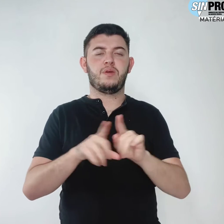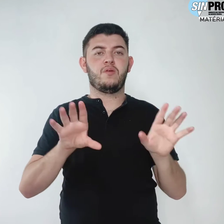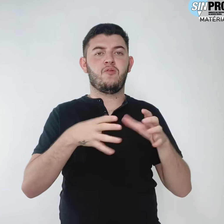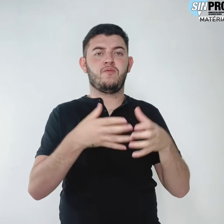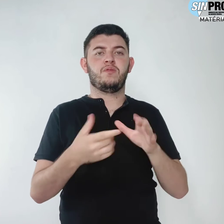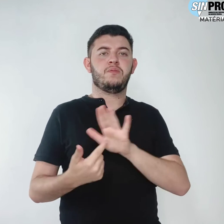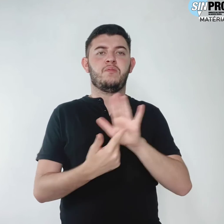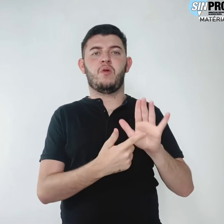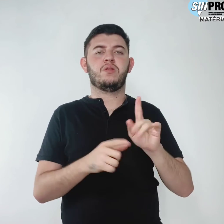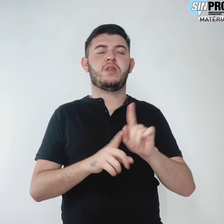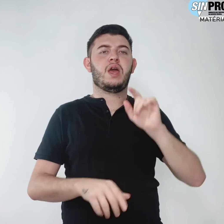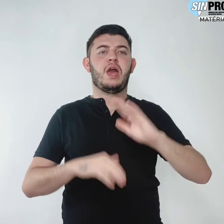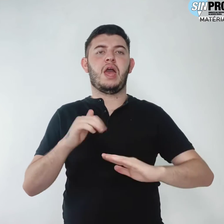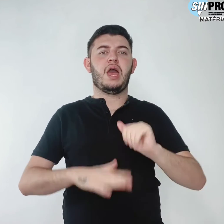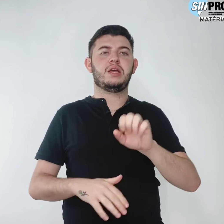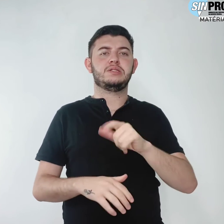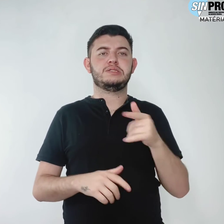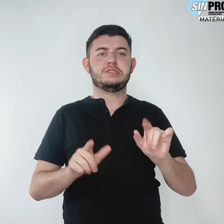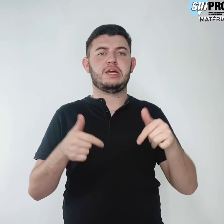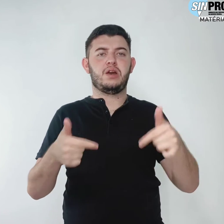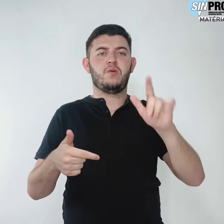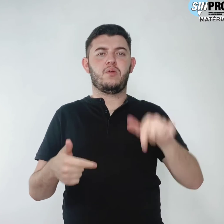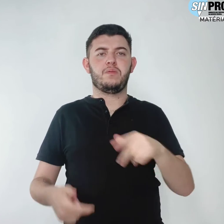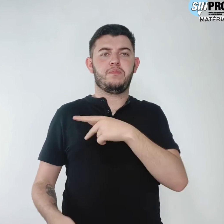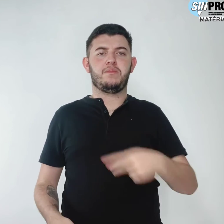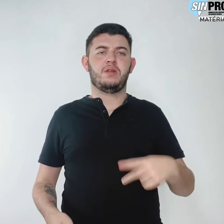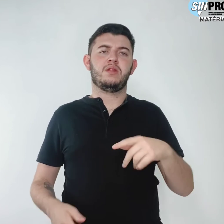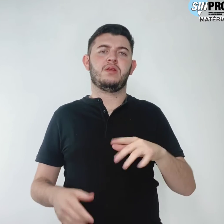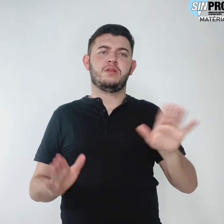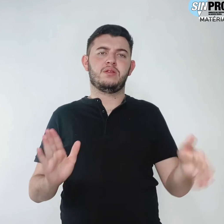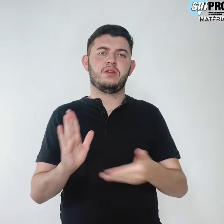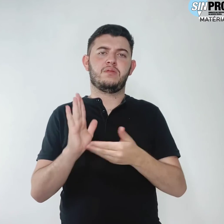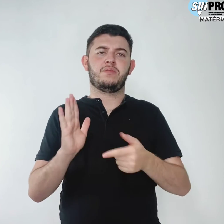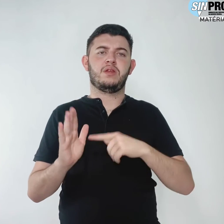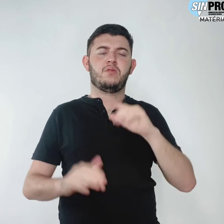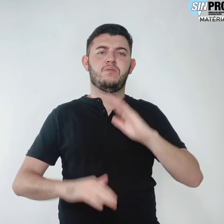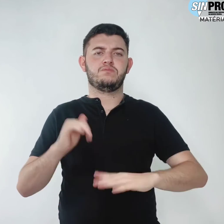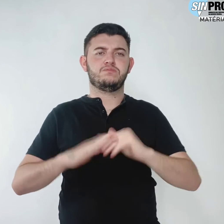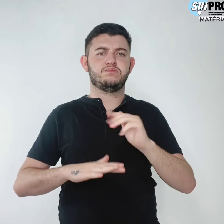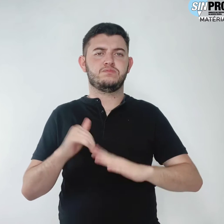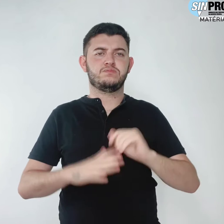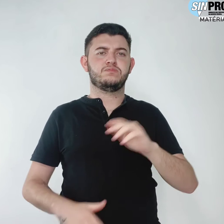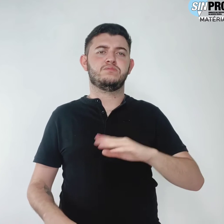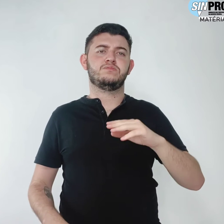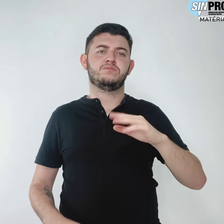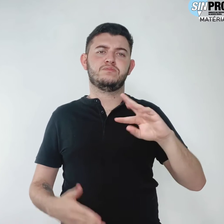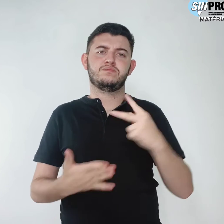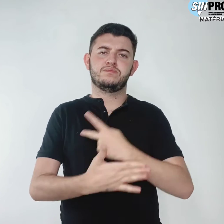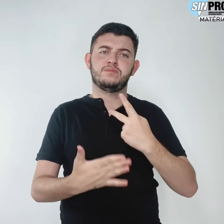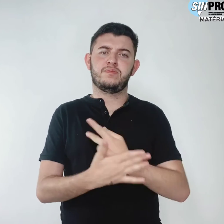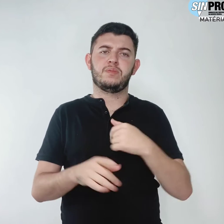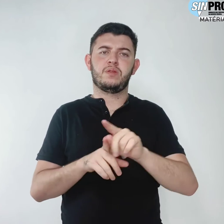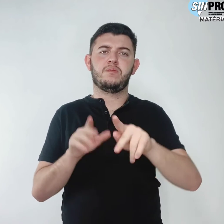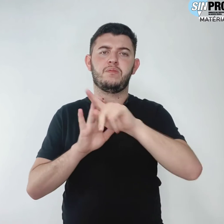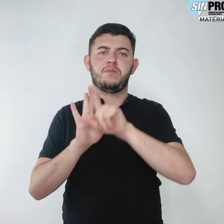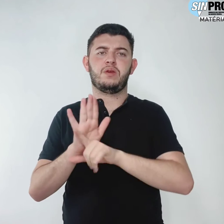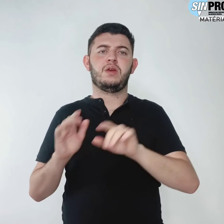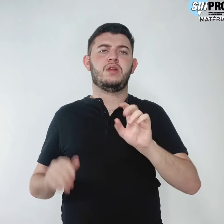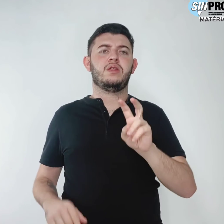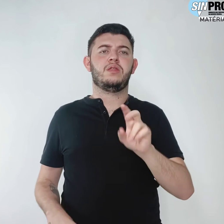também aponta outra ação lamentável do presidente da Câmara com essa atitude. A apreciação da urgência do